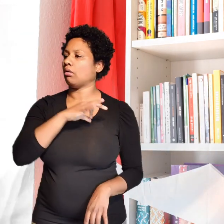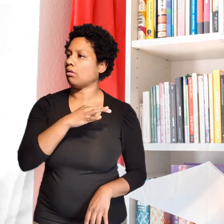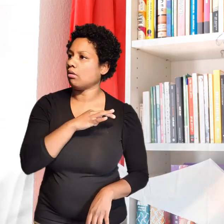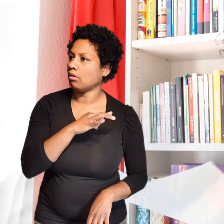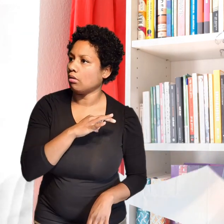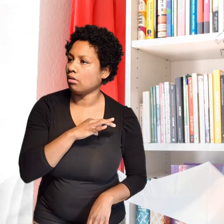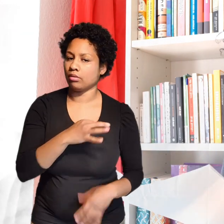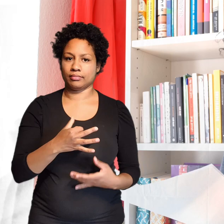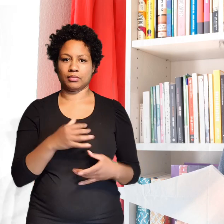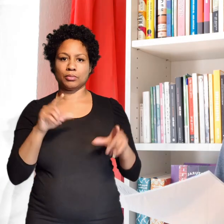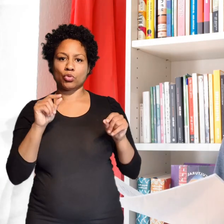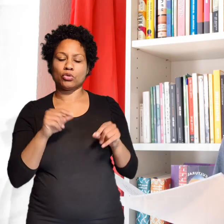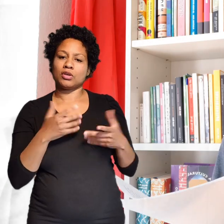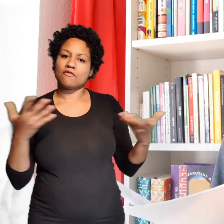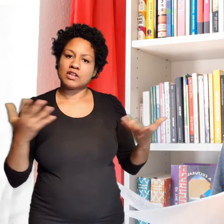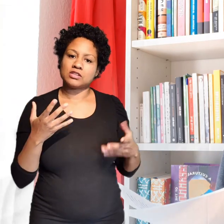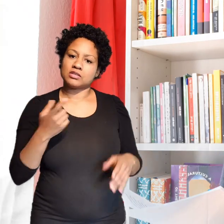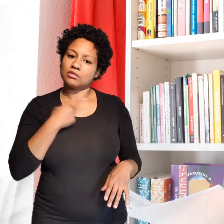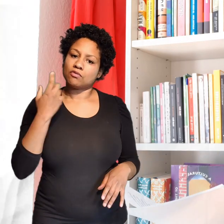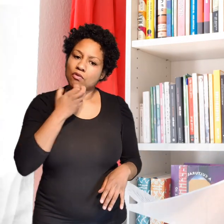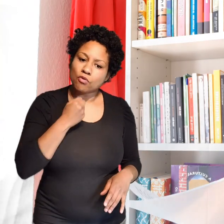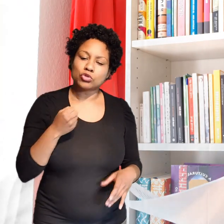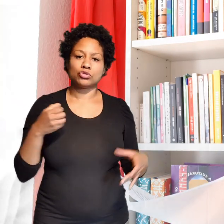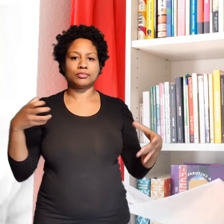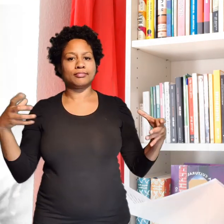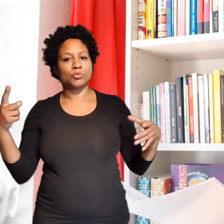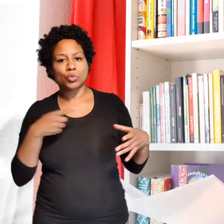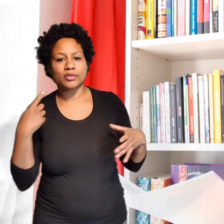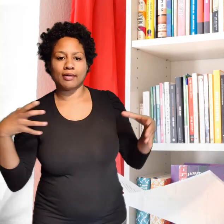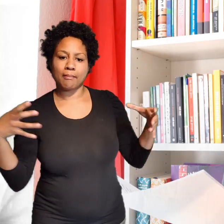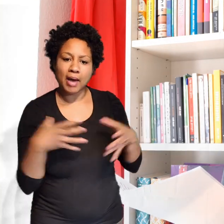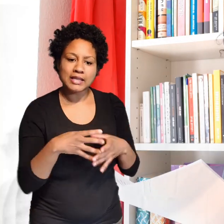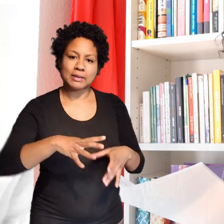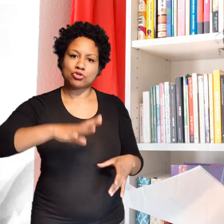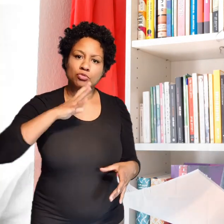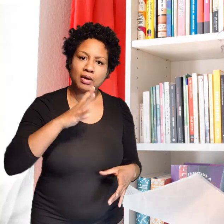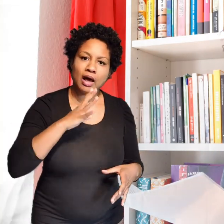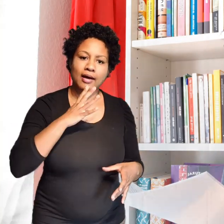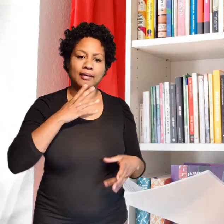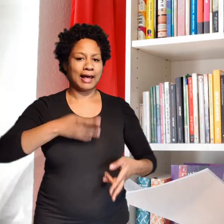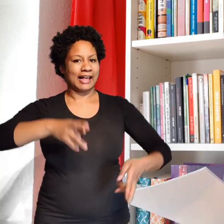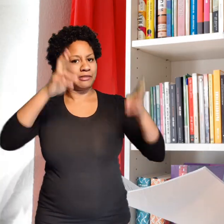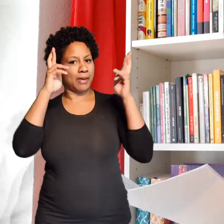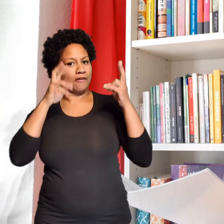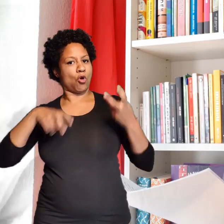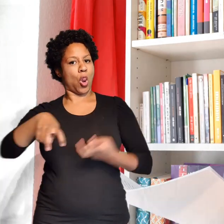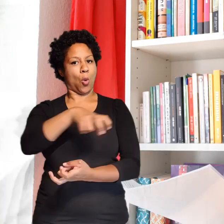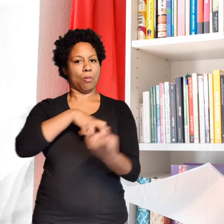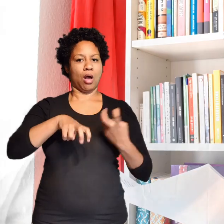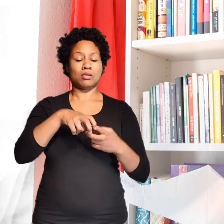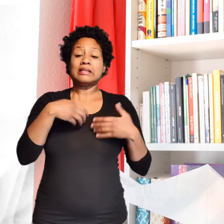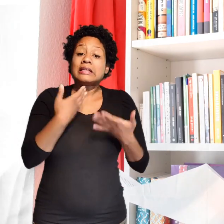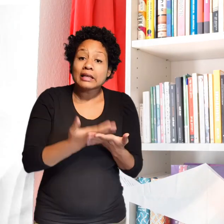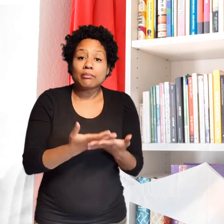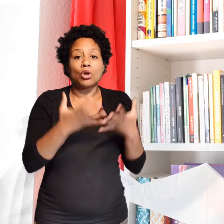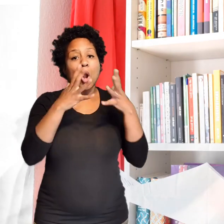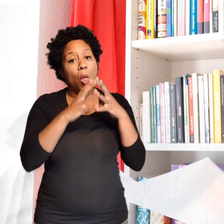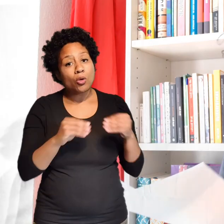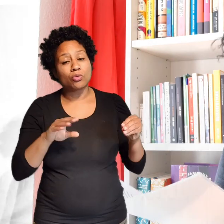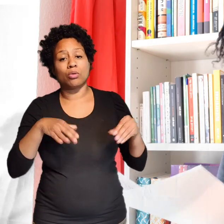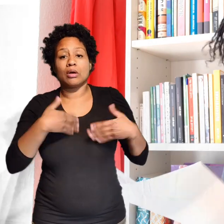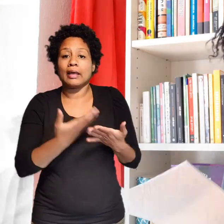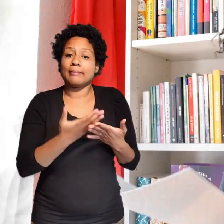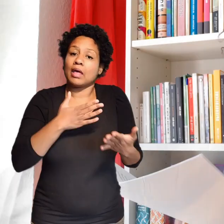Umgang mit unserer gemeinsamen deutschen Sprache gibt es Lösungen und Angebote.